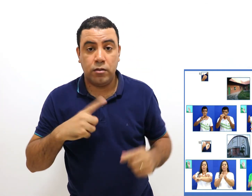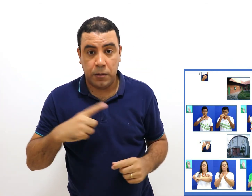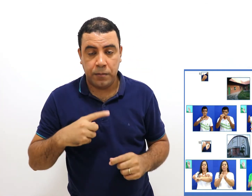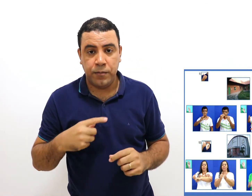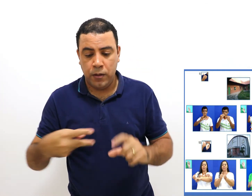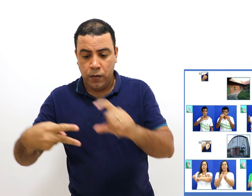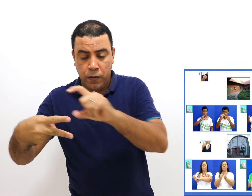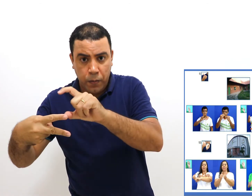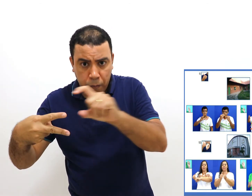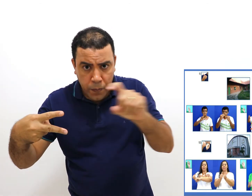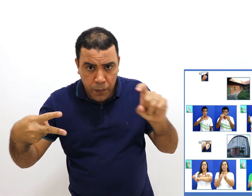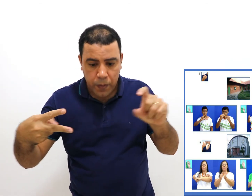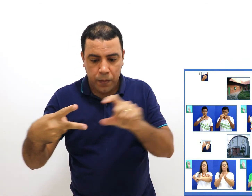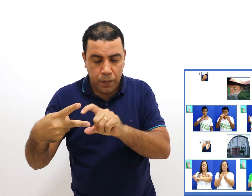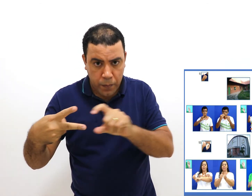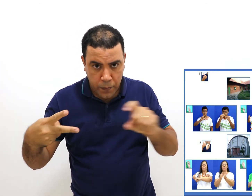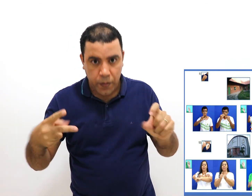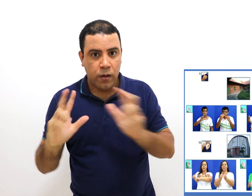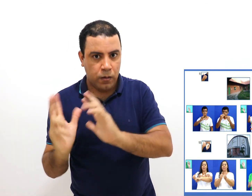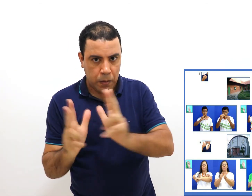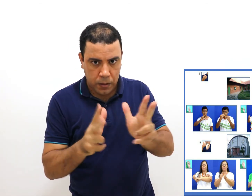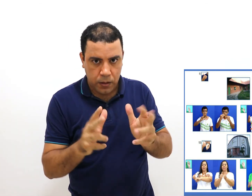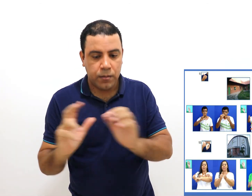setor e alternativas em libras